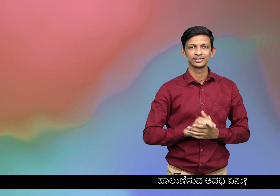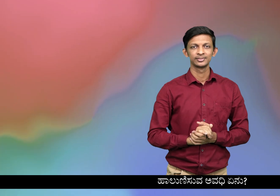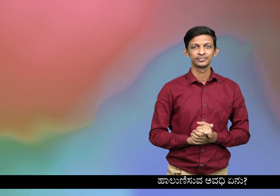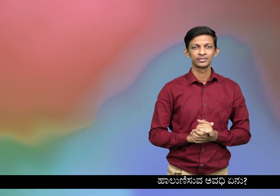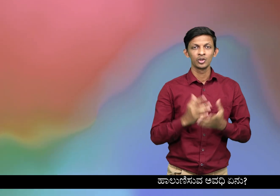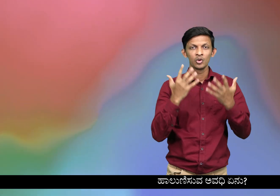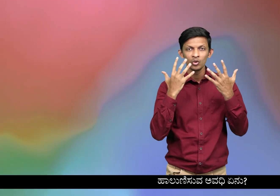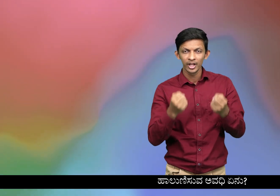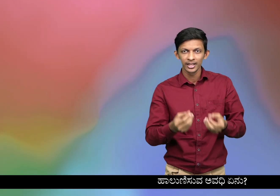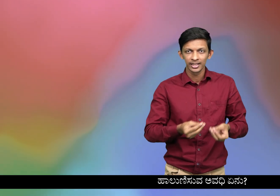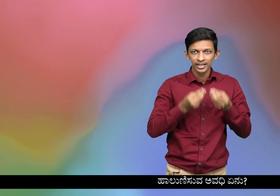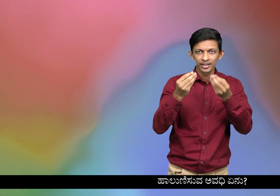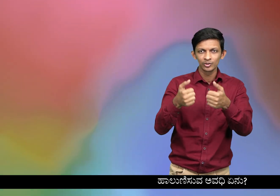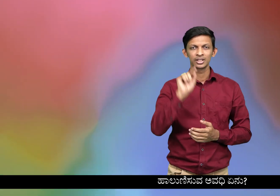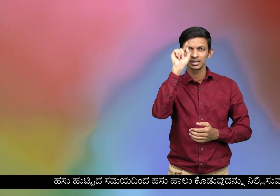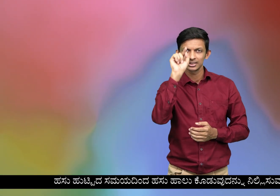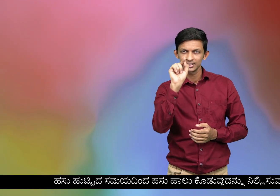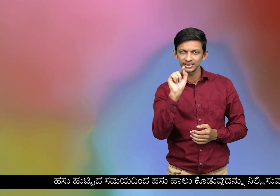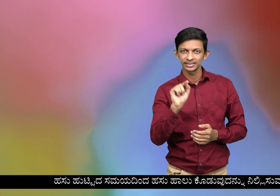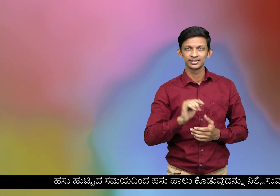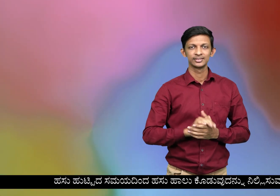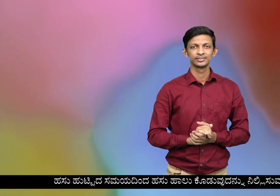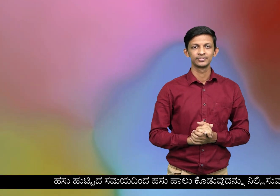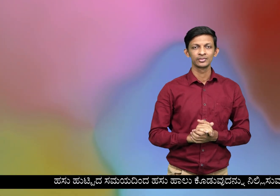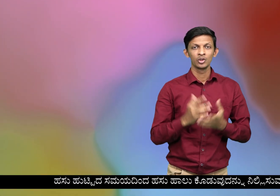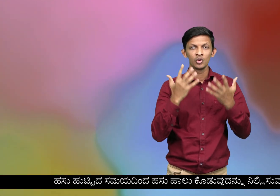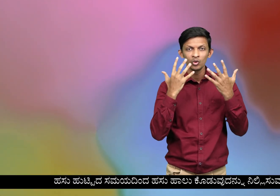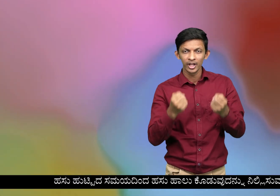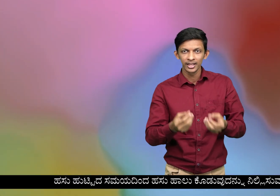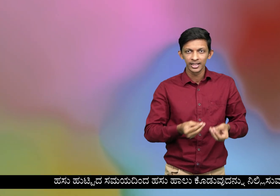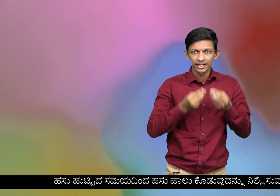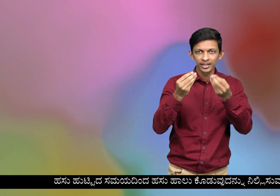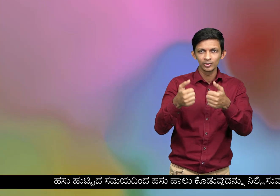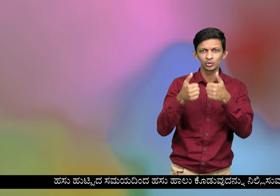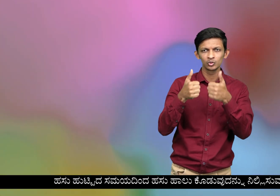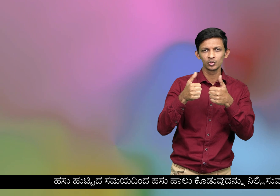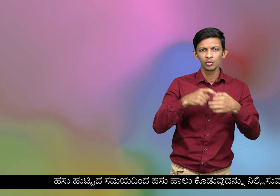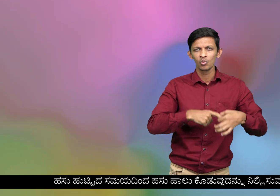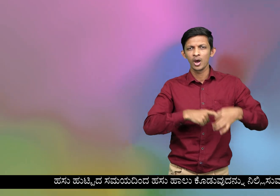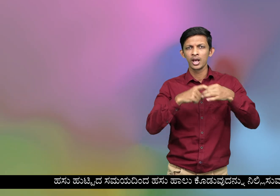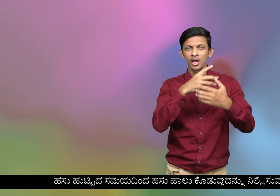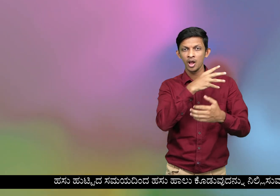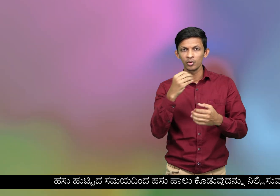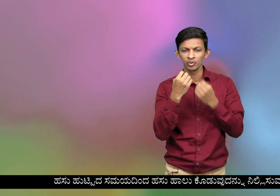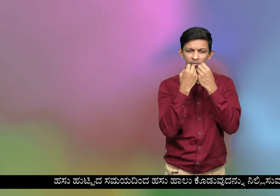ಹಾಲುಣಿಸುವ ಅವಧಿ ಏನು? ಹಸು ಹುಟ್ಟಿದ ಸಮಯದಿಂದ ಹಸು ಹಾಲು ಉಣಿಸುವುದನ್ನು ನಿಲ್ಲಿಸುವವರೆಗೆ